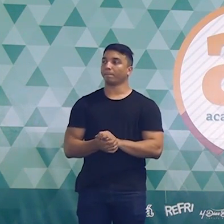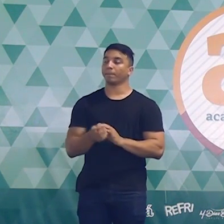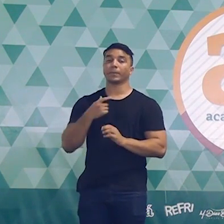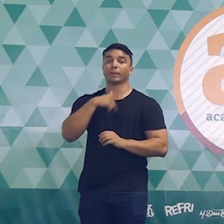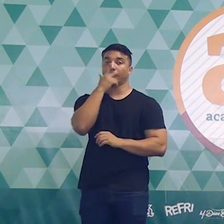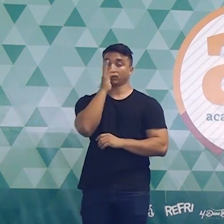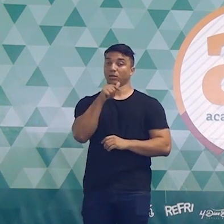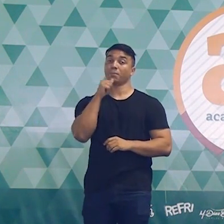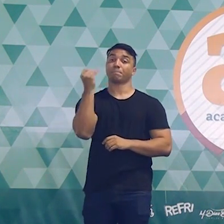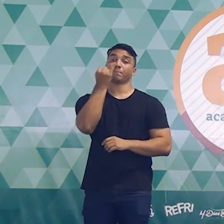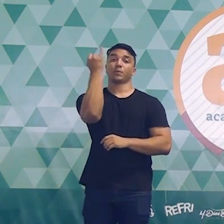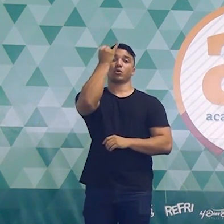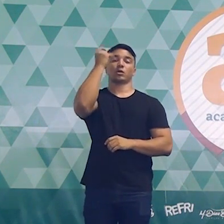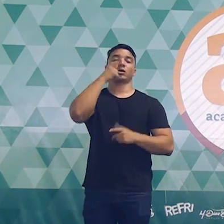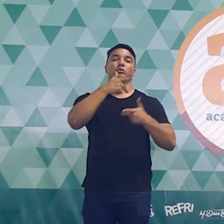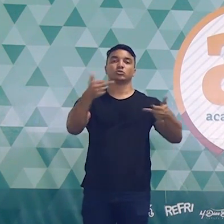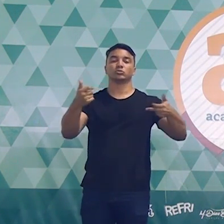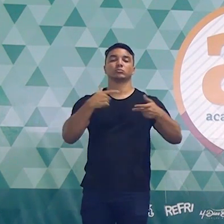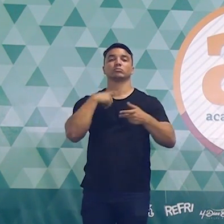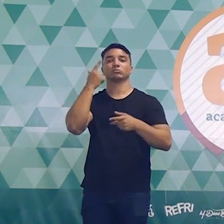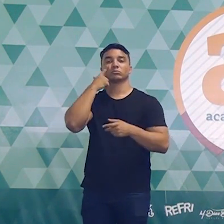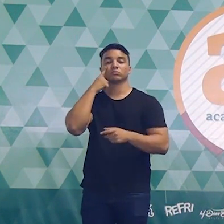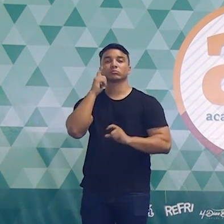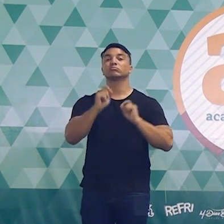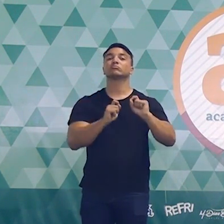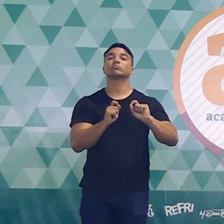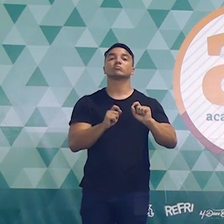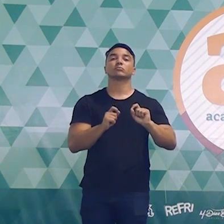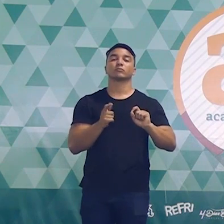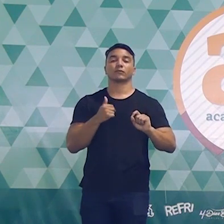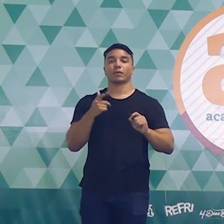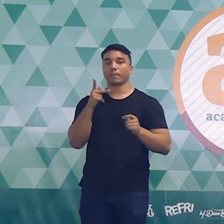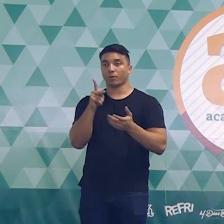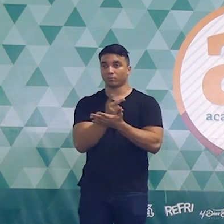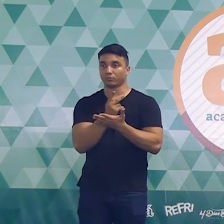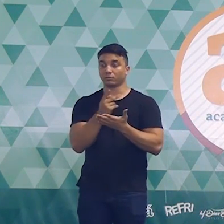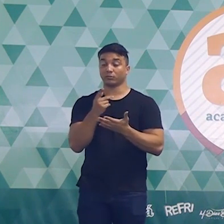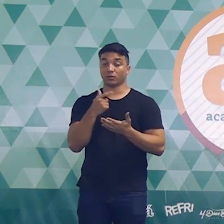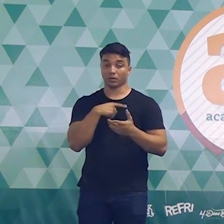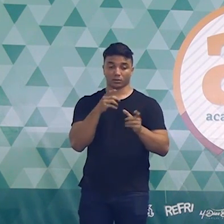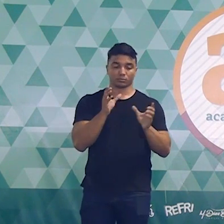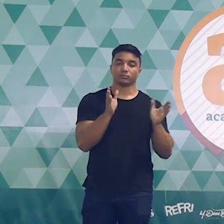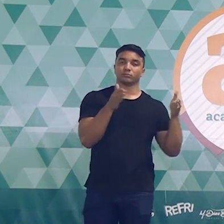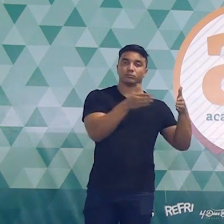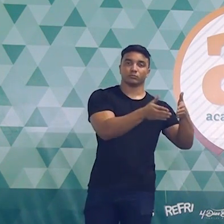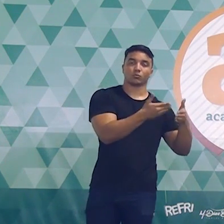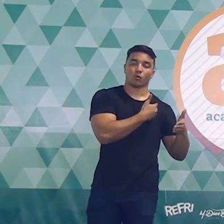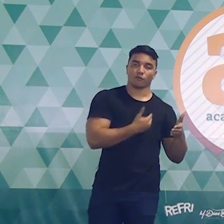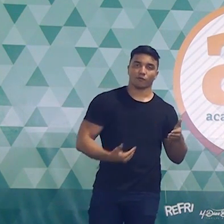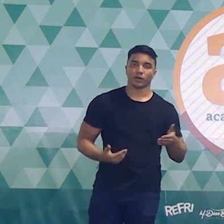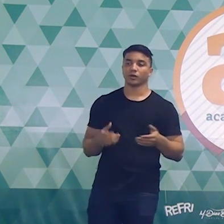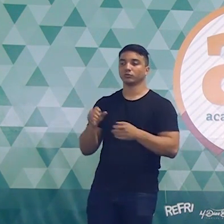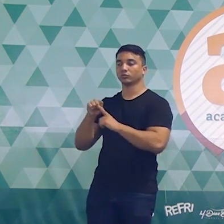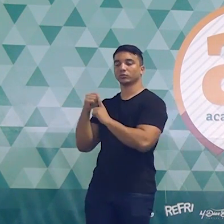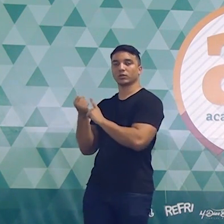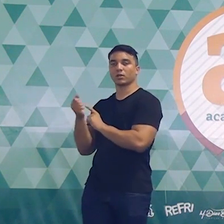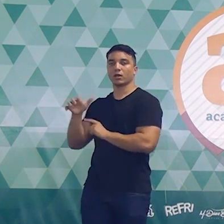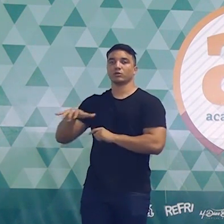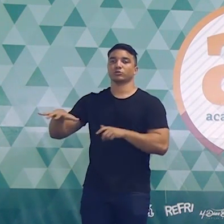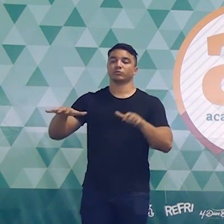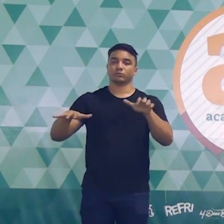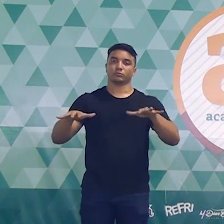demonstra a importância, a necessidade, o desafio de quê? Que a gente dividiu poder público e sociedade civil atuando de forma